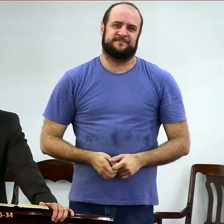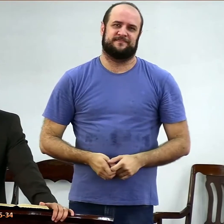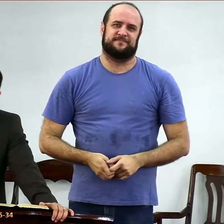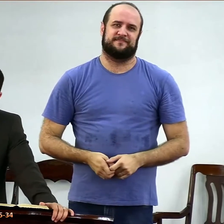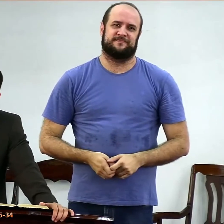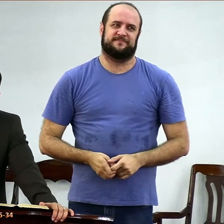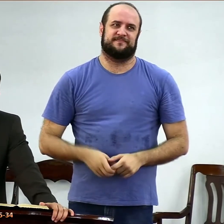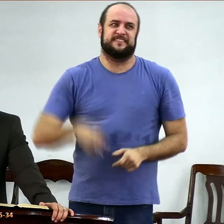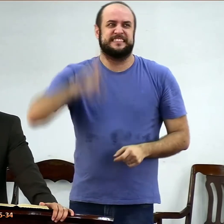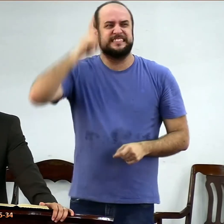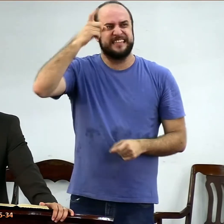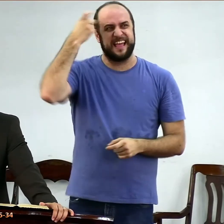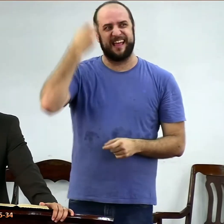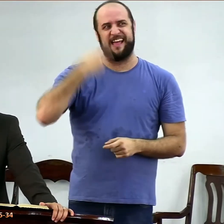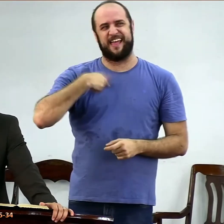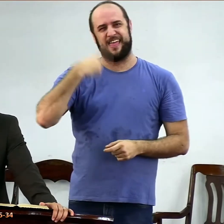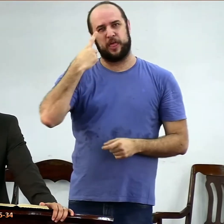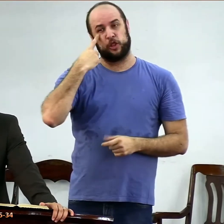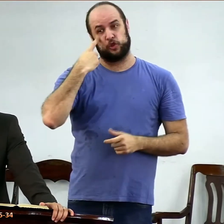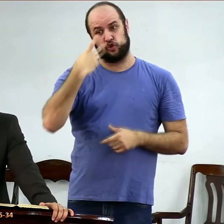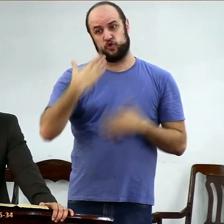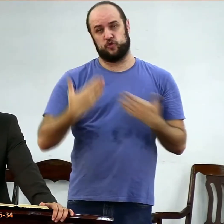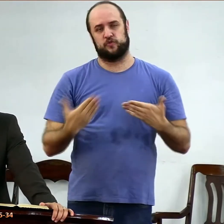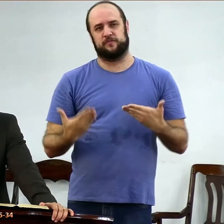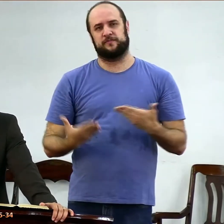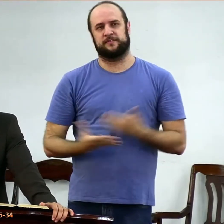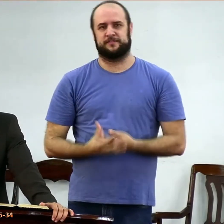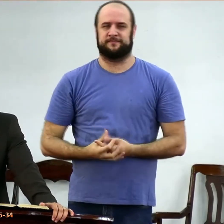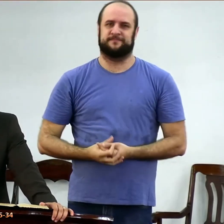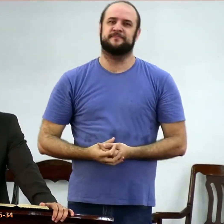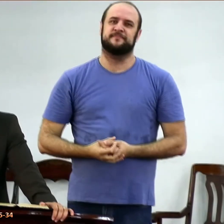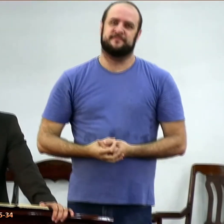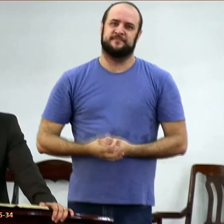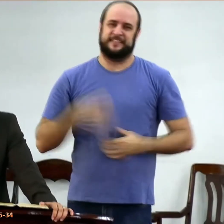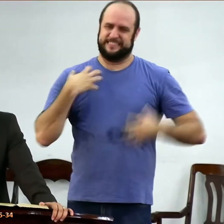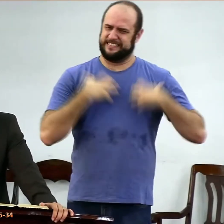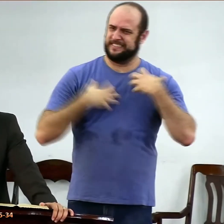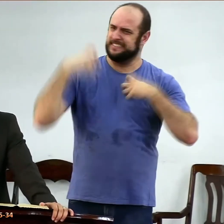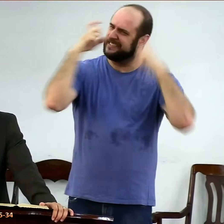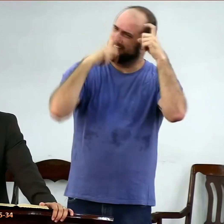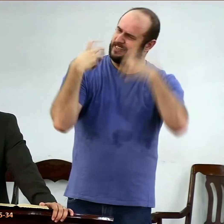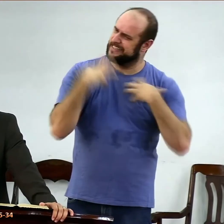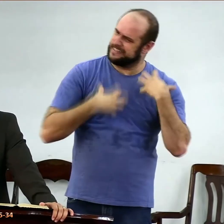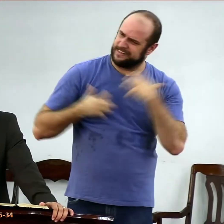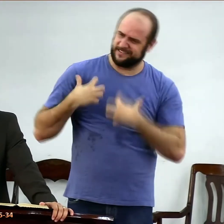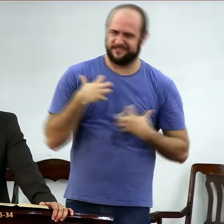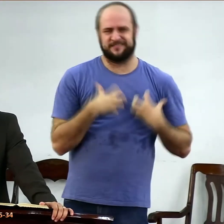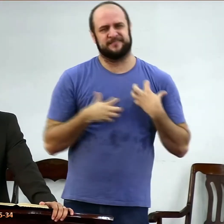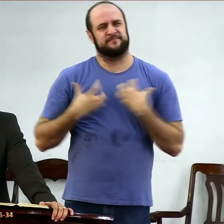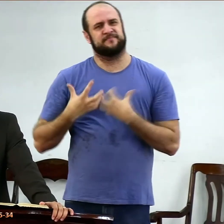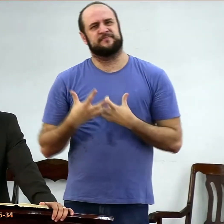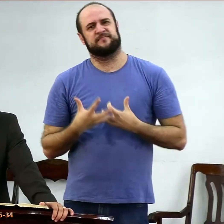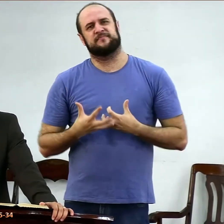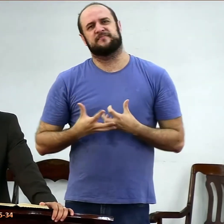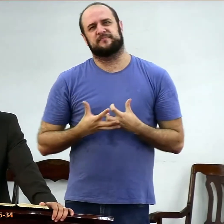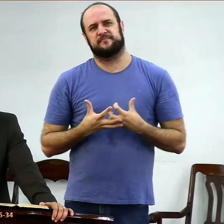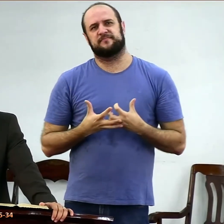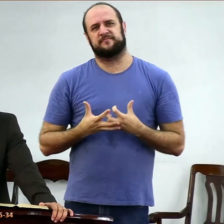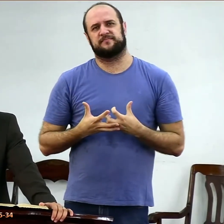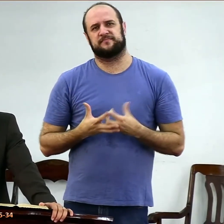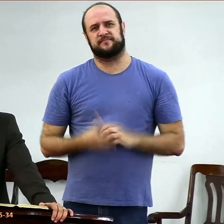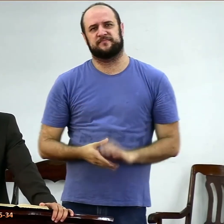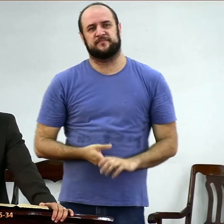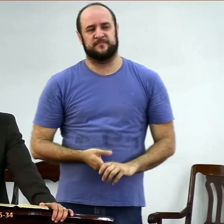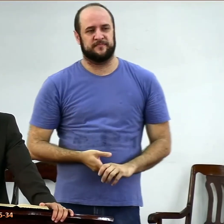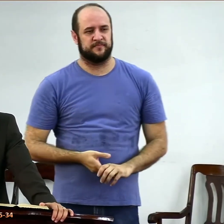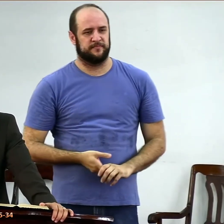será que eu confio totalmente nele? Um ansioso não confia totalmente em Deus. E o versículo 34